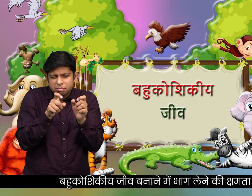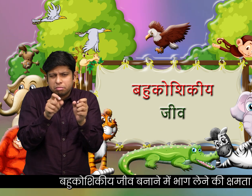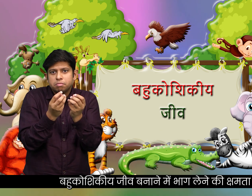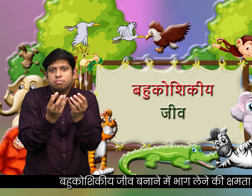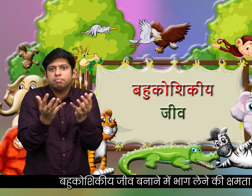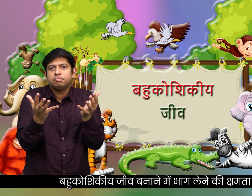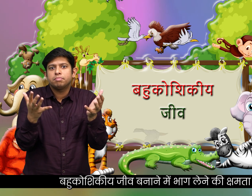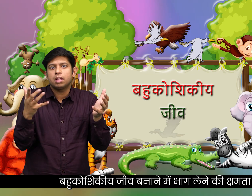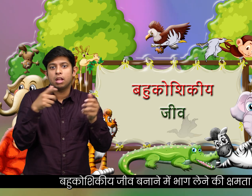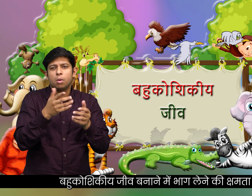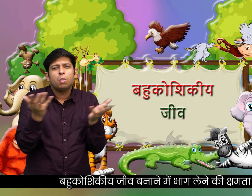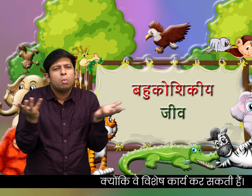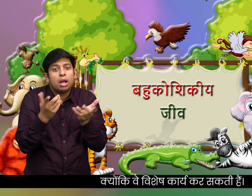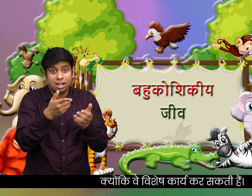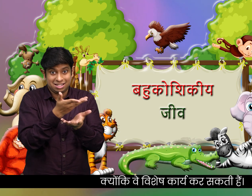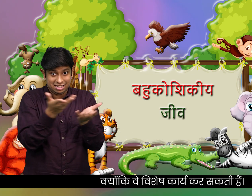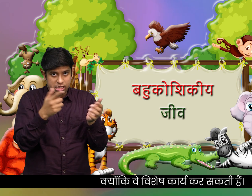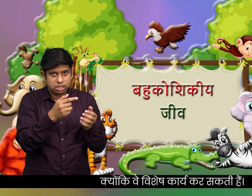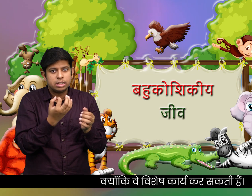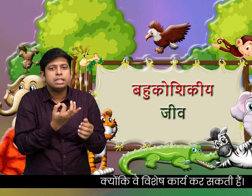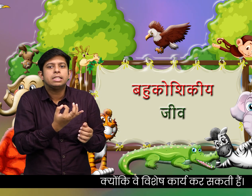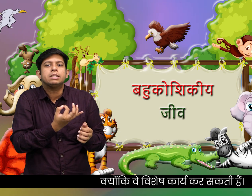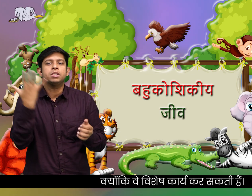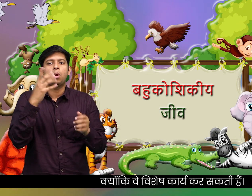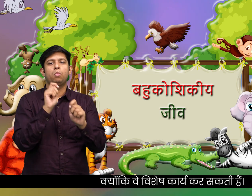क्षमता रखती है, क्योंकि वे विशेष कार्य कर सकती है।